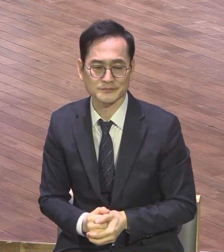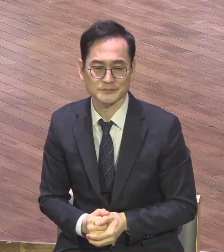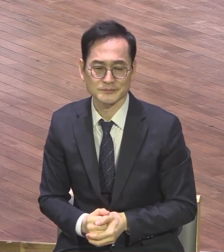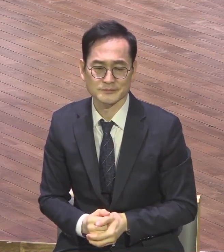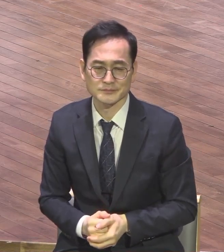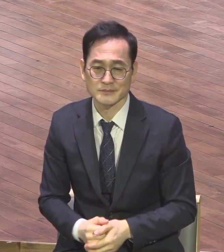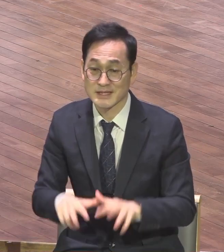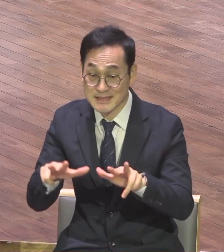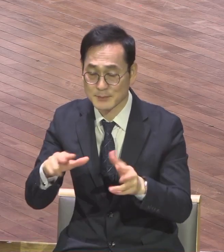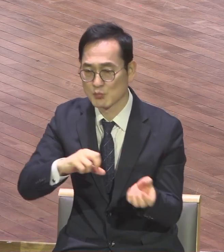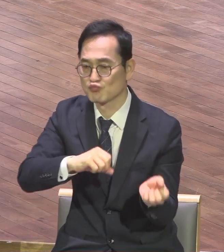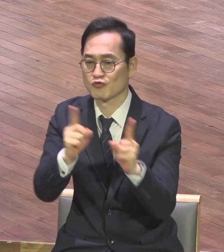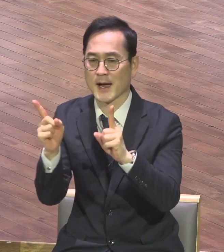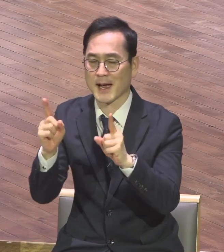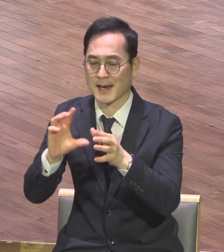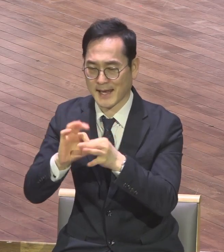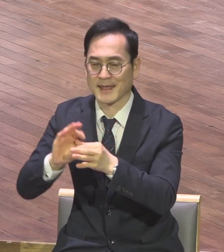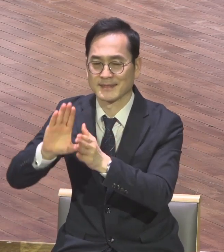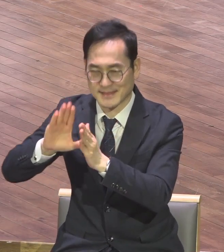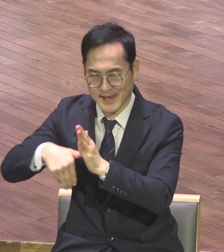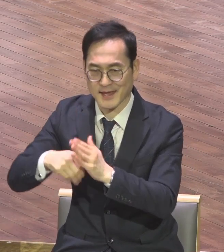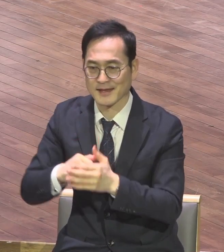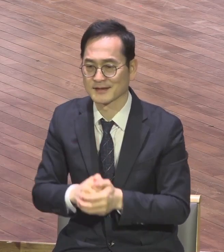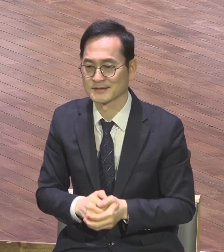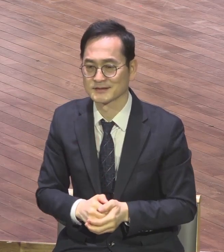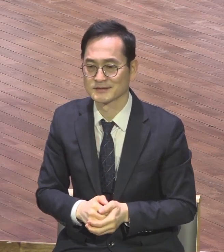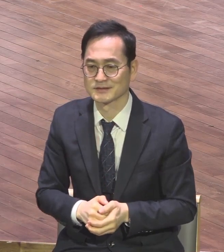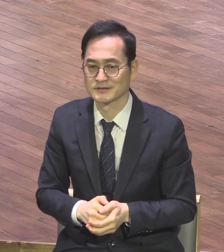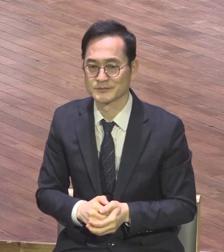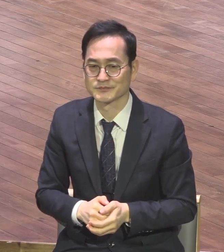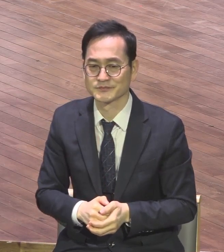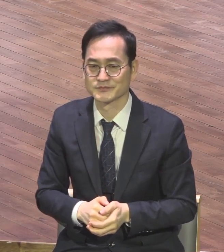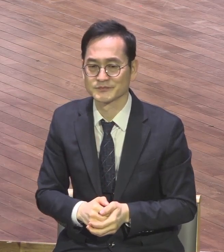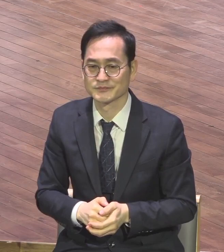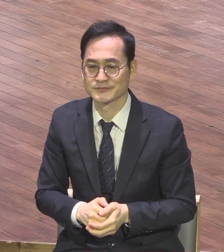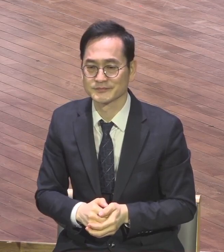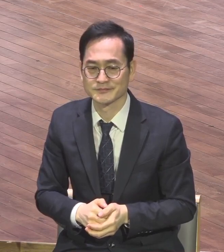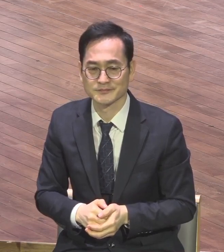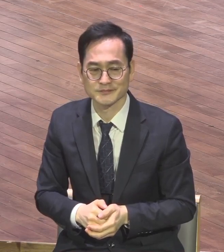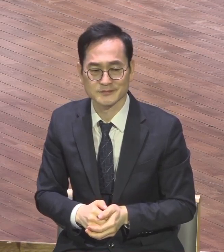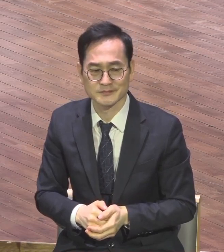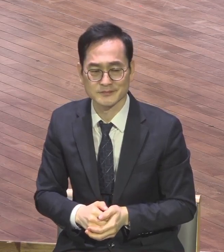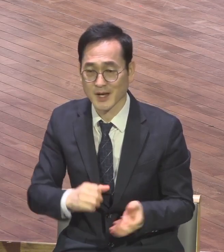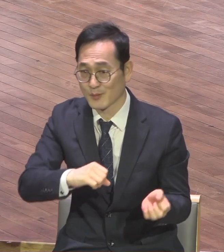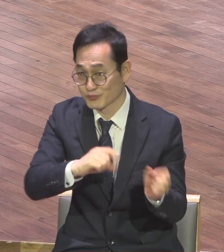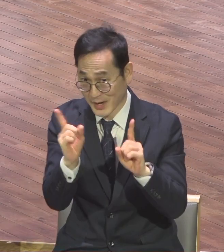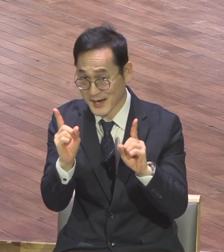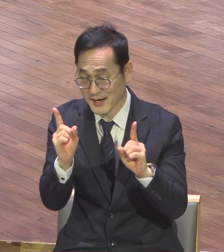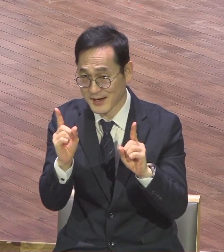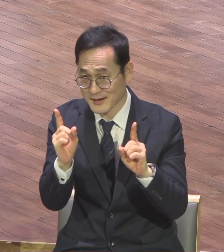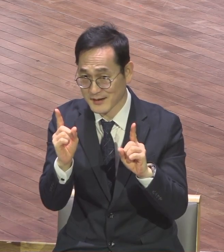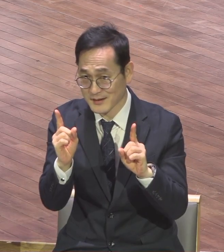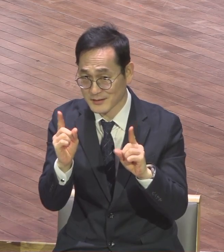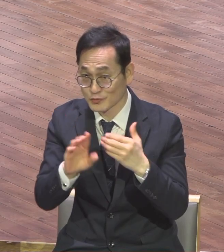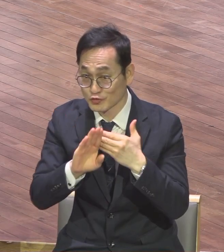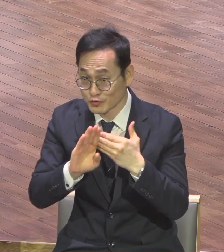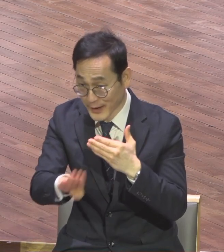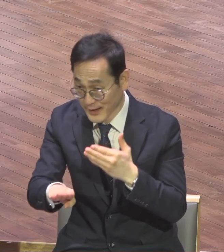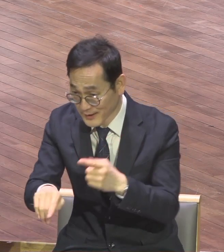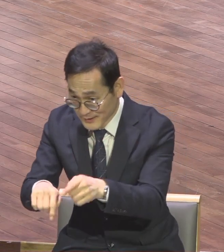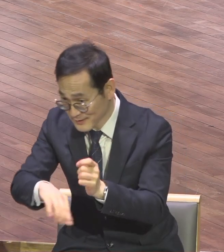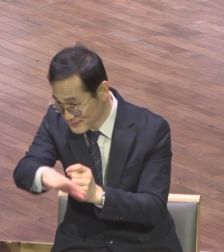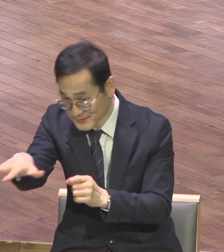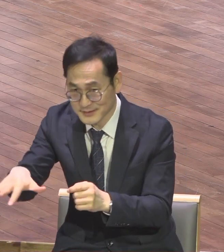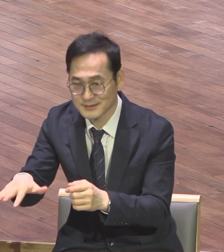부활의 시대다. 예수 그리스도의 부활, 이 부활로 시작해서 구원받은 자들이 부활로